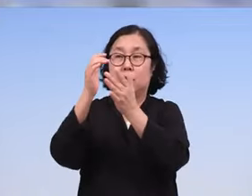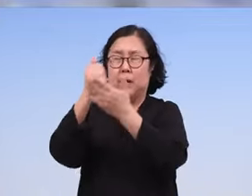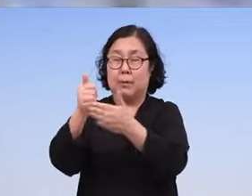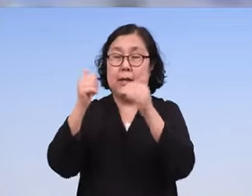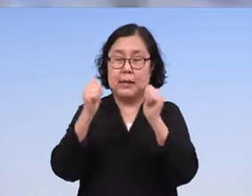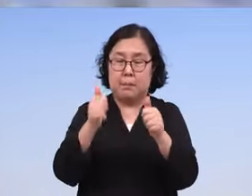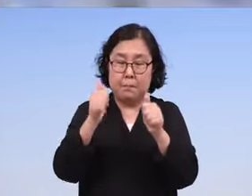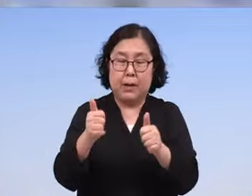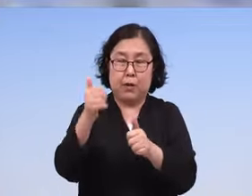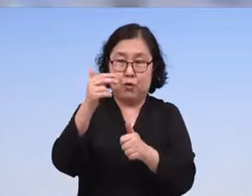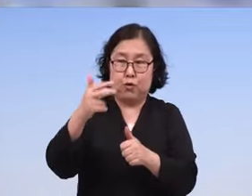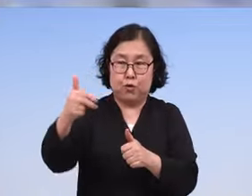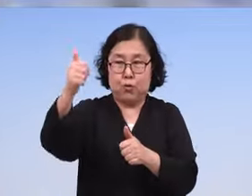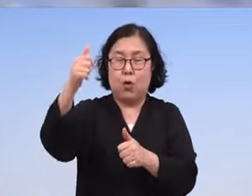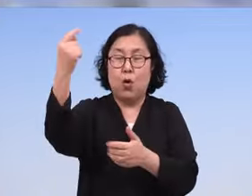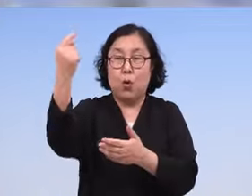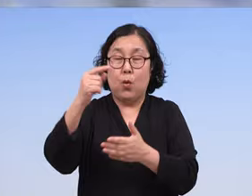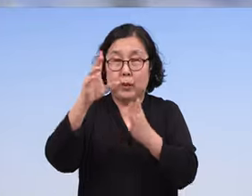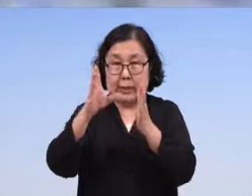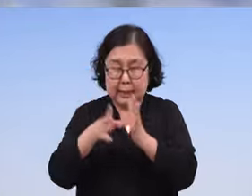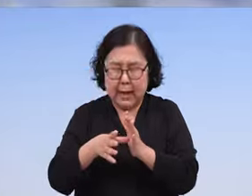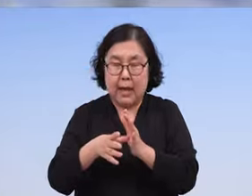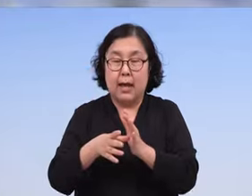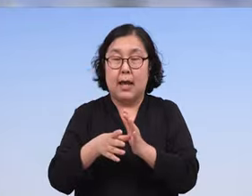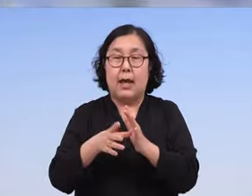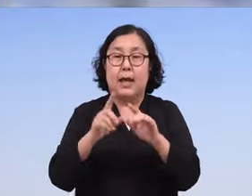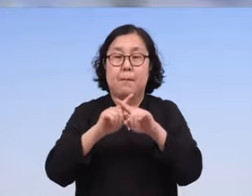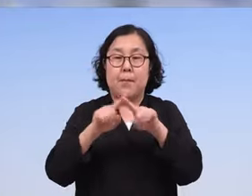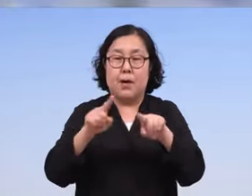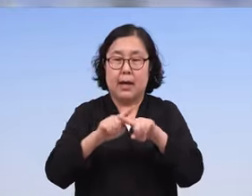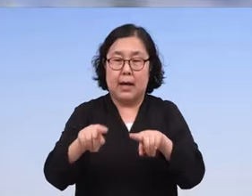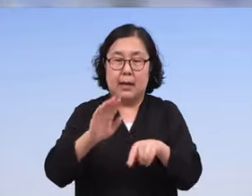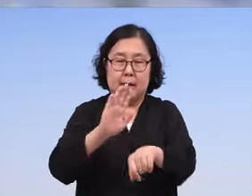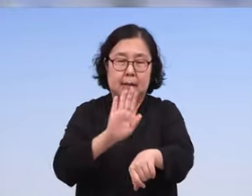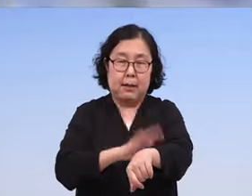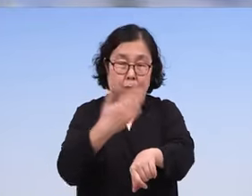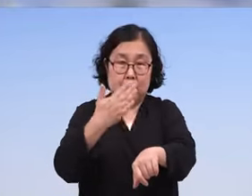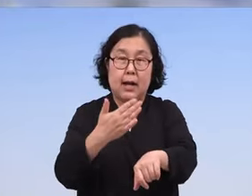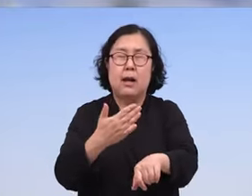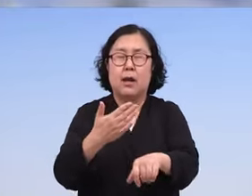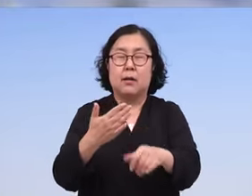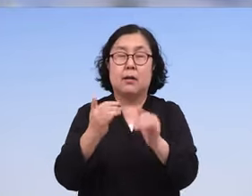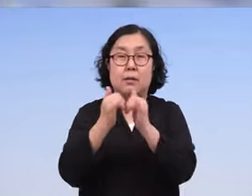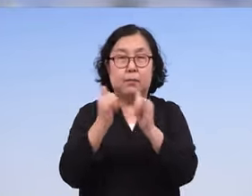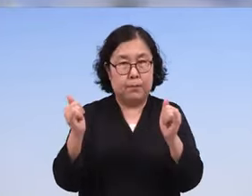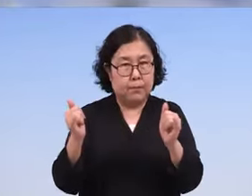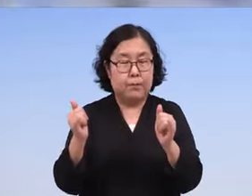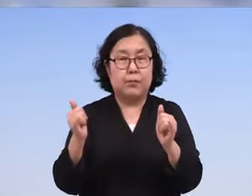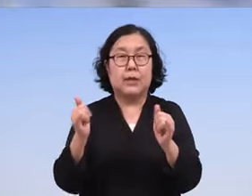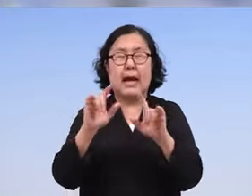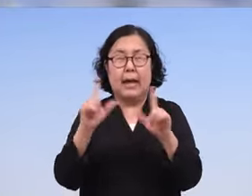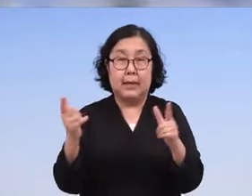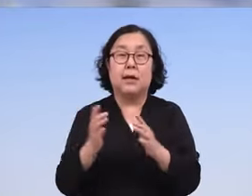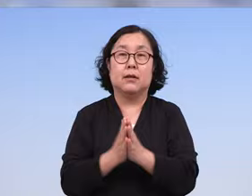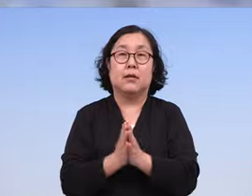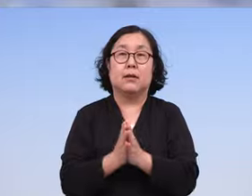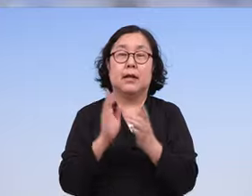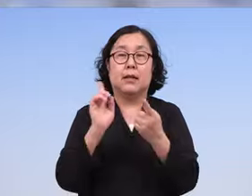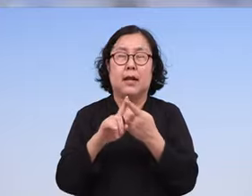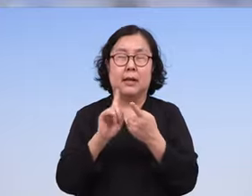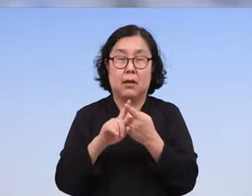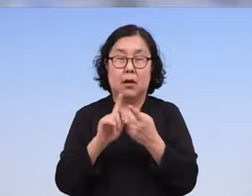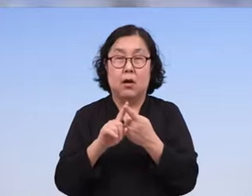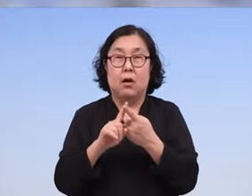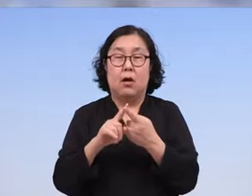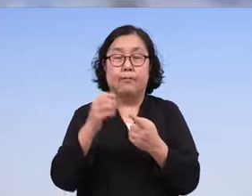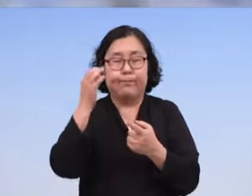오실 때 그분은 결단코 이렇게 잘못 판정하는 일이 없으실 분이라는 것, 이 사실을